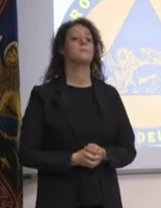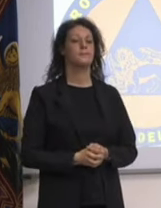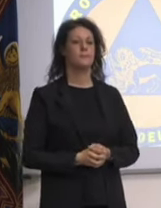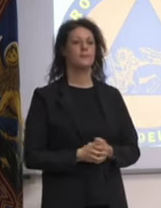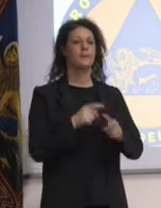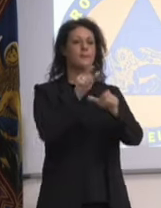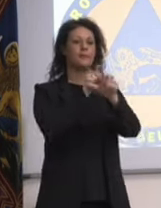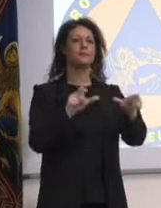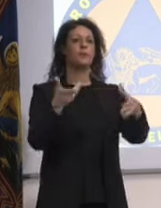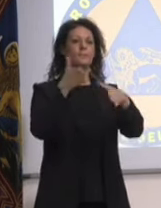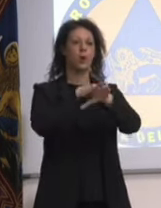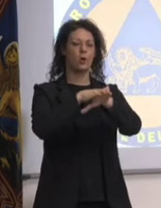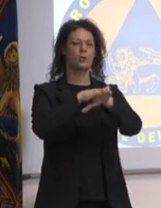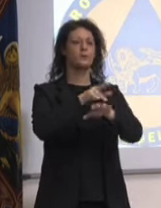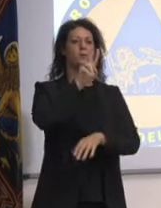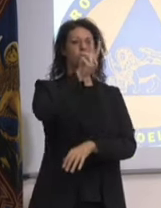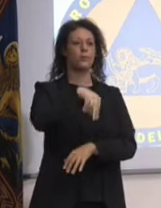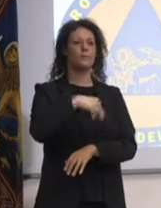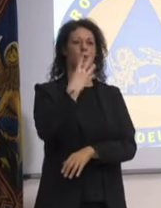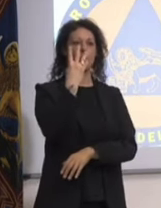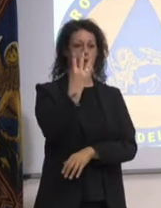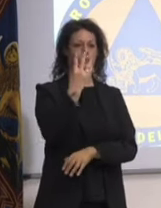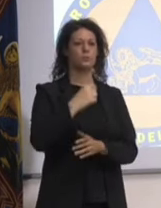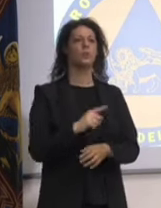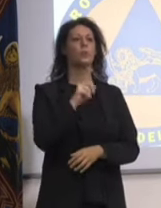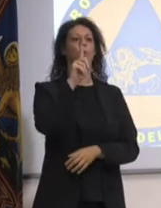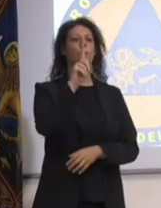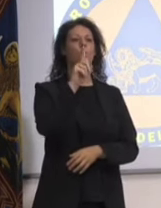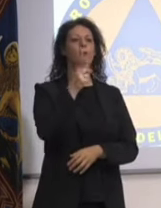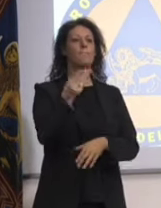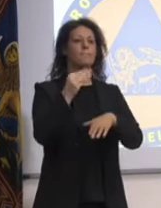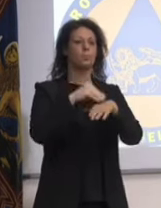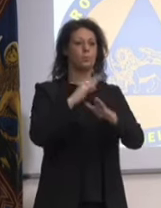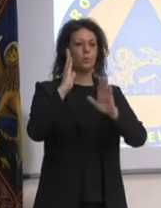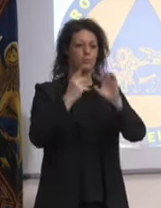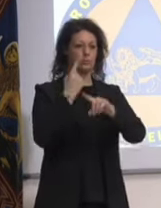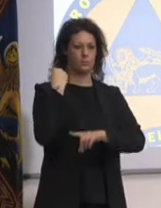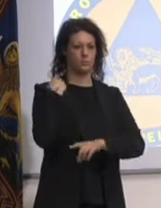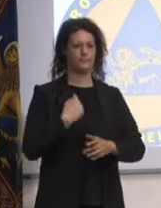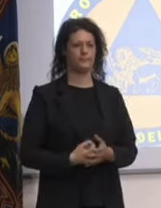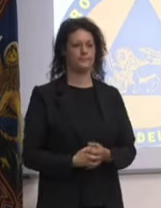I morti sono 2.004, una persona in più rispetto a ieri.